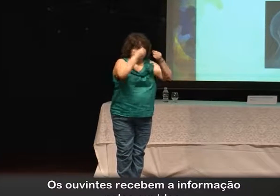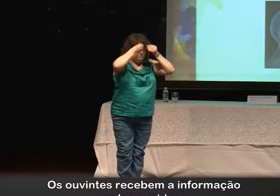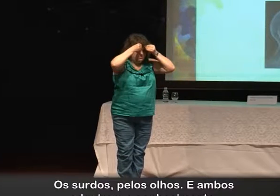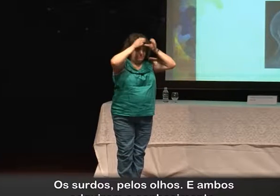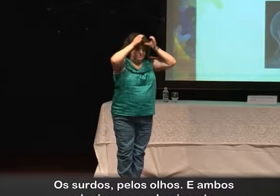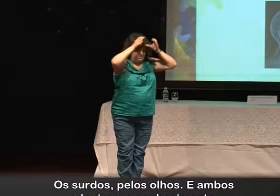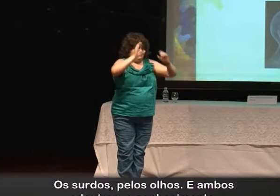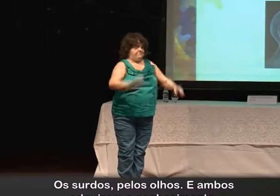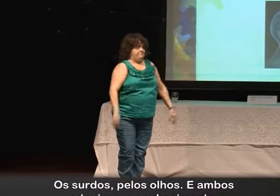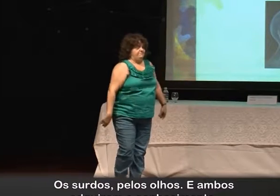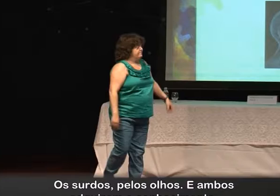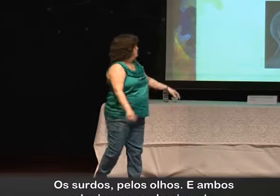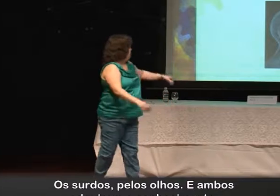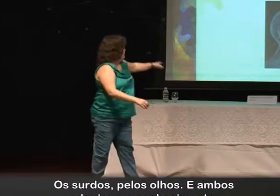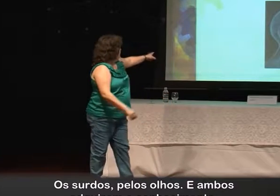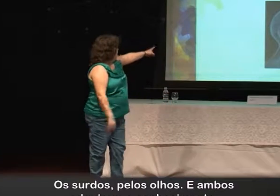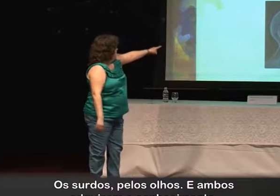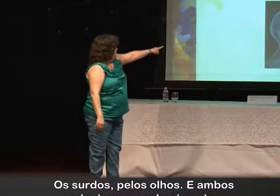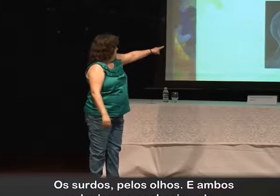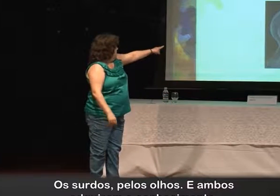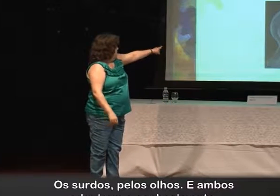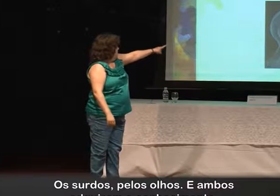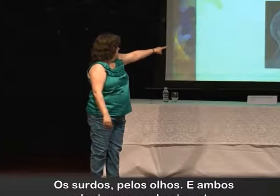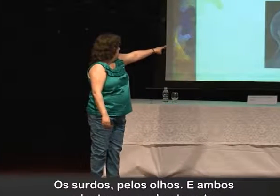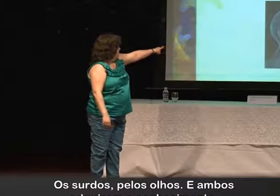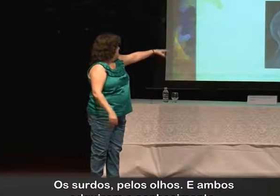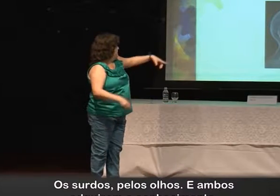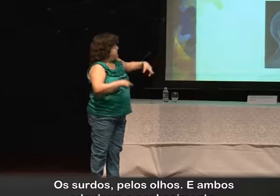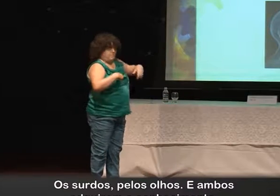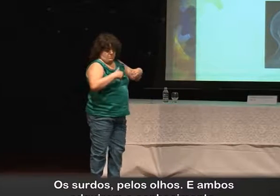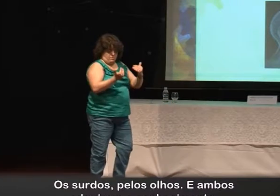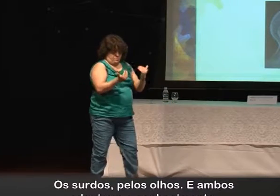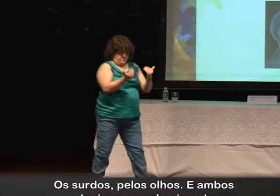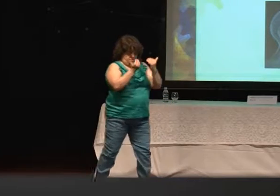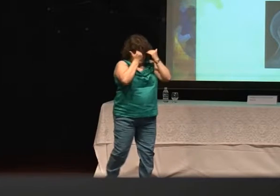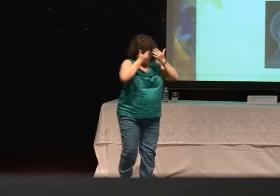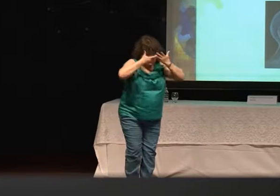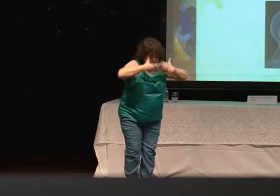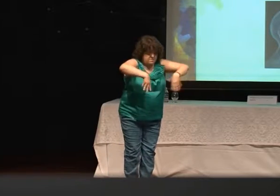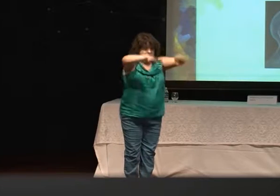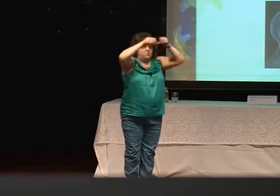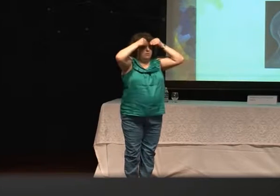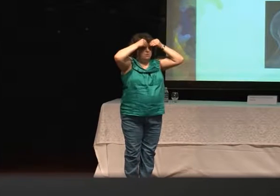ouvidos, os surdos pelos olhos, e ambos adquirem o conhecimento.